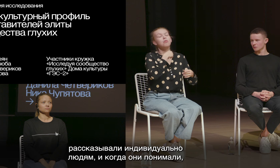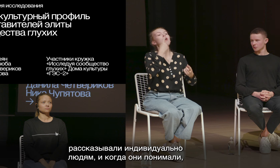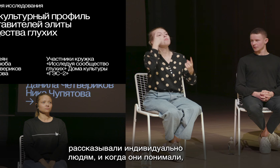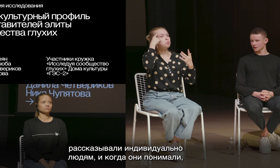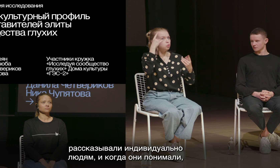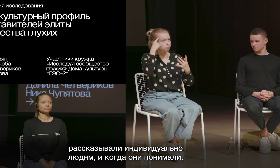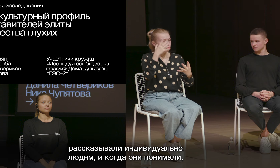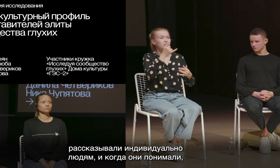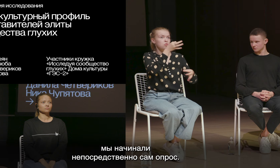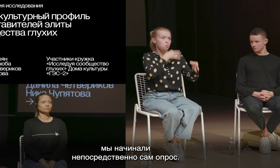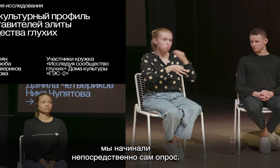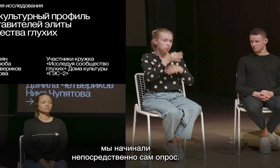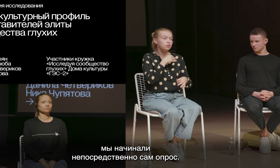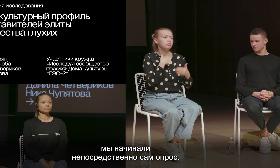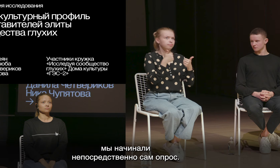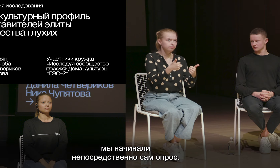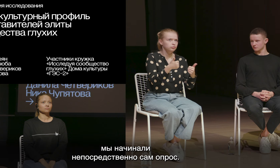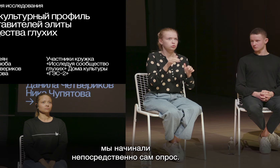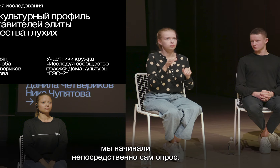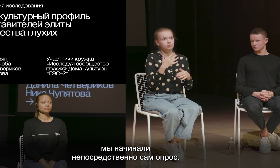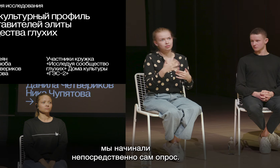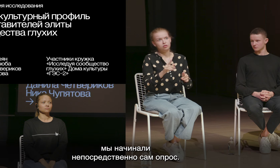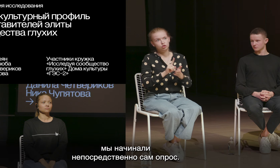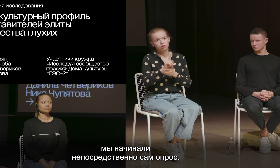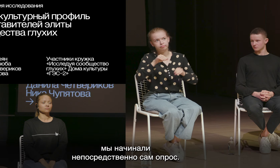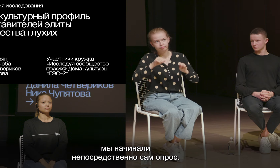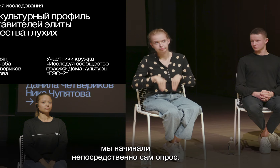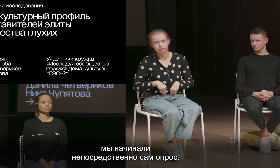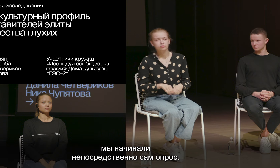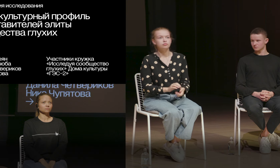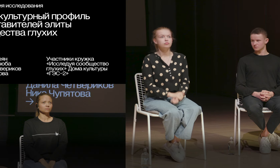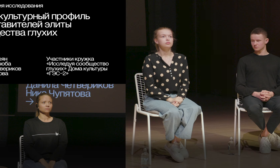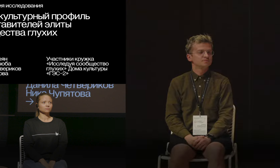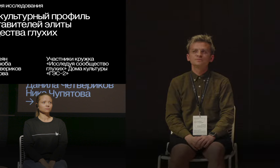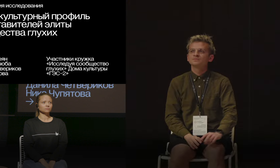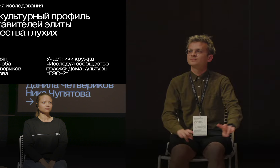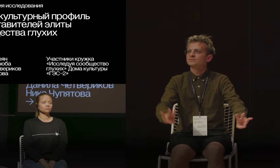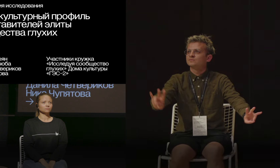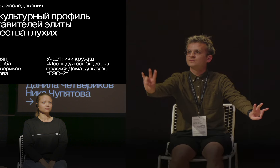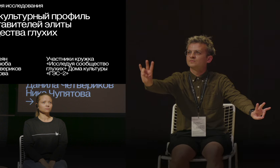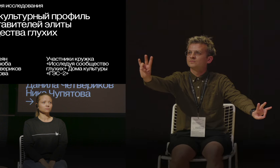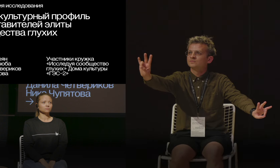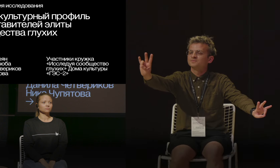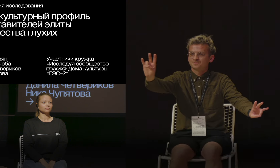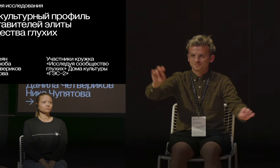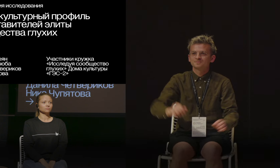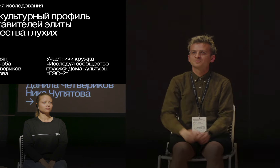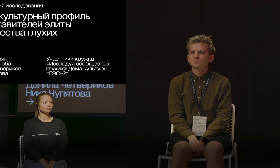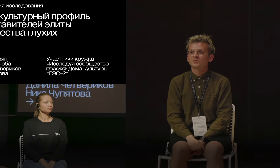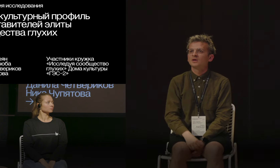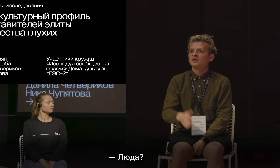рассказывали индивидуально людям. И когда мы понимали, что они это понимают, и мы начинали тогда дальше проводить